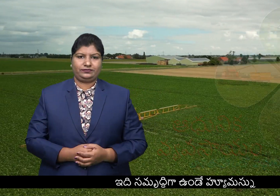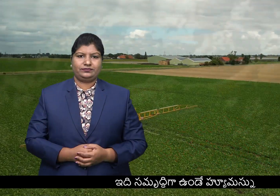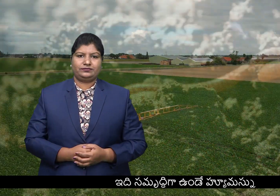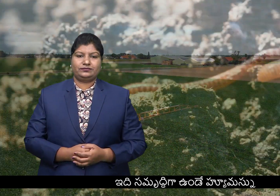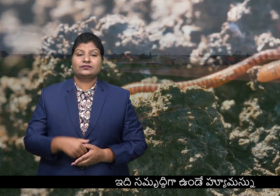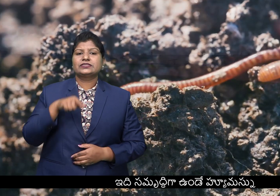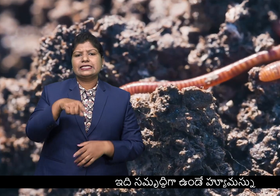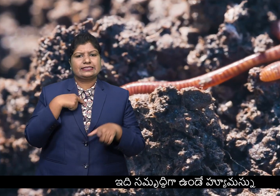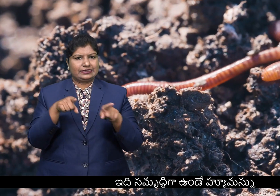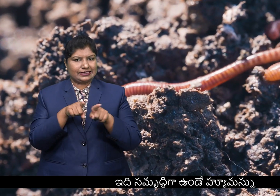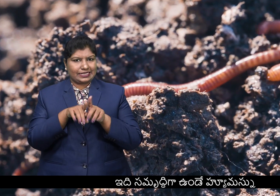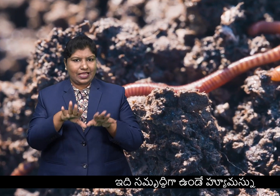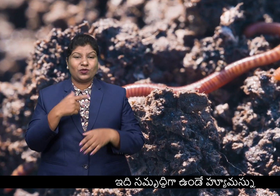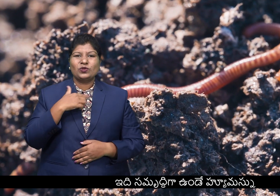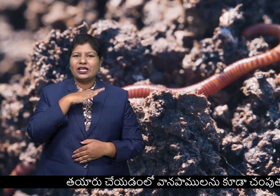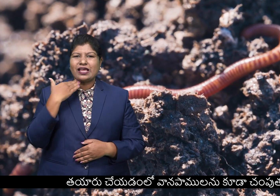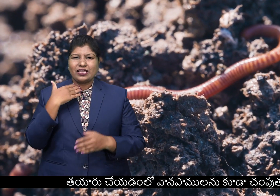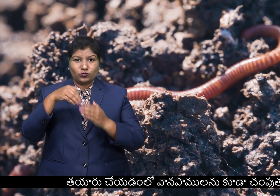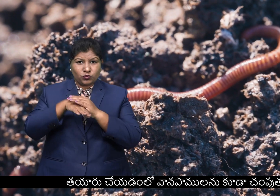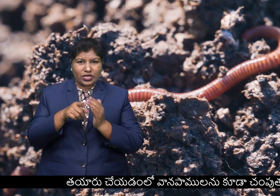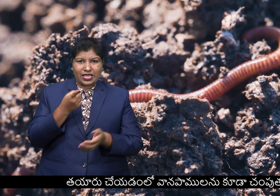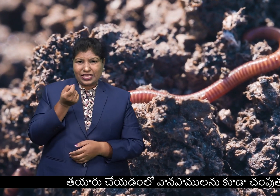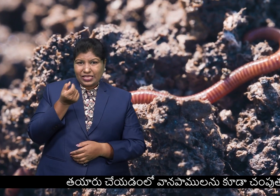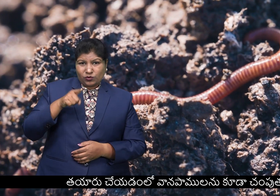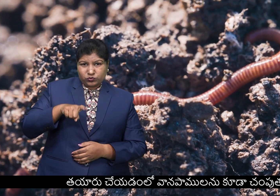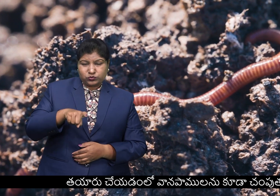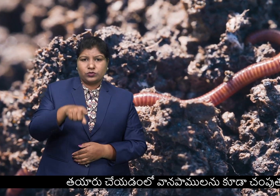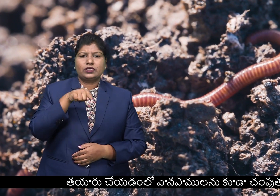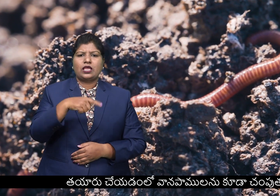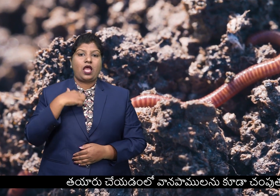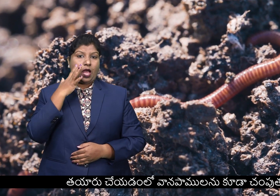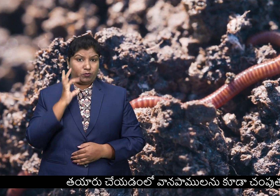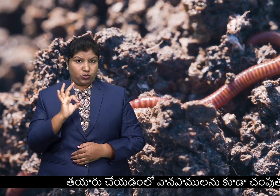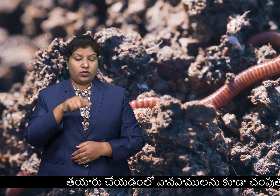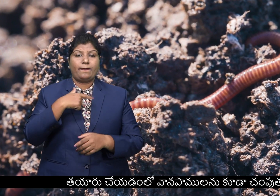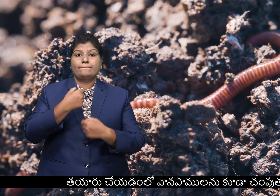ఇది సమృద్ధిగా ఉండే హ్యూమస్ను తయారు చేయడంలో వానపాములను కూడా చంపుతుంది.